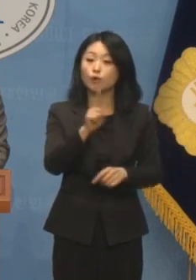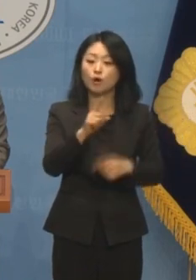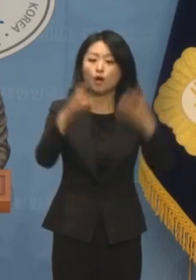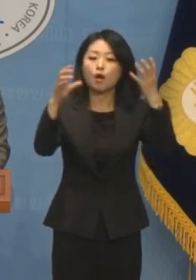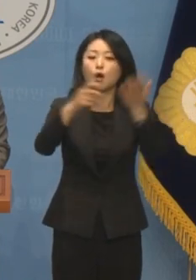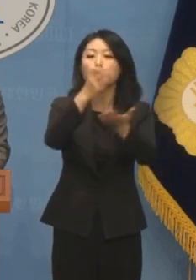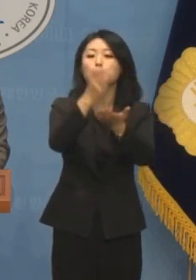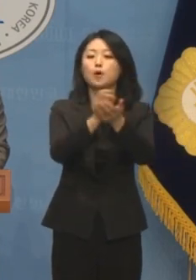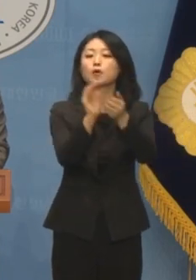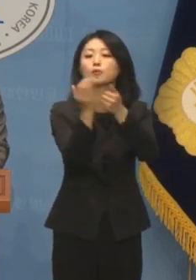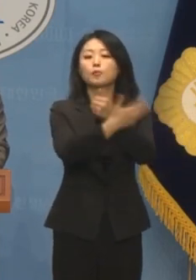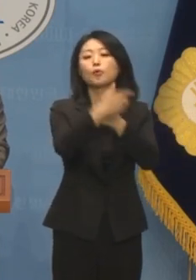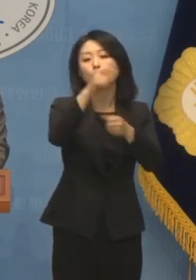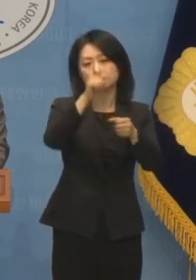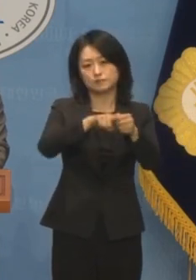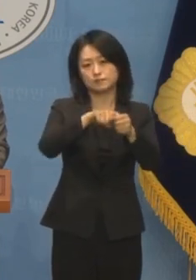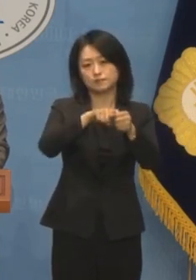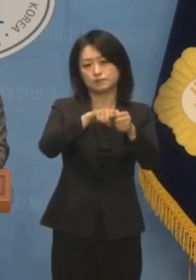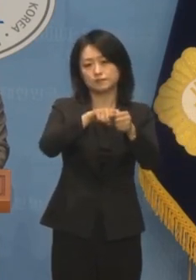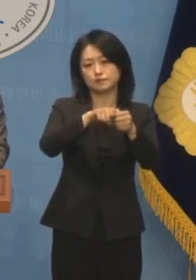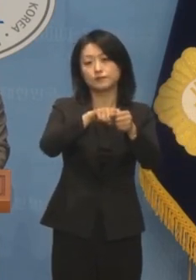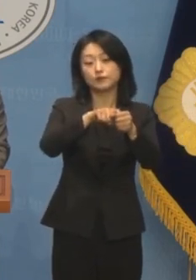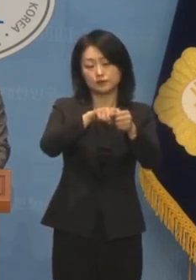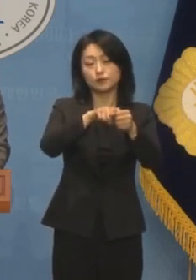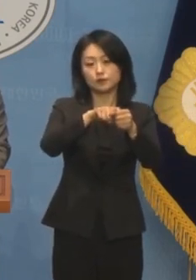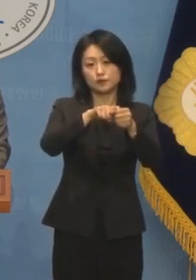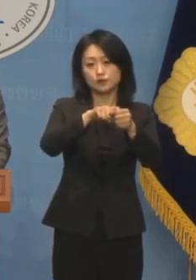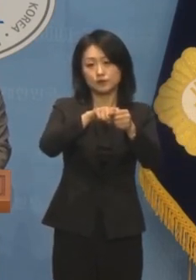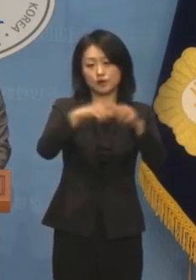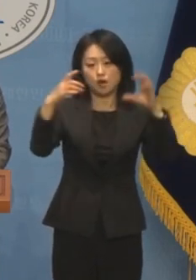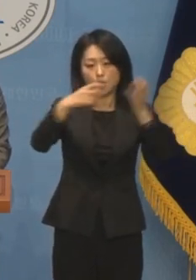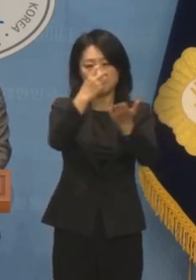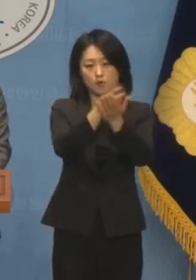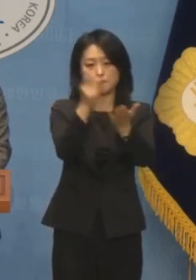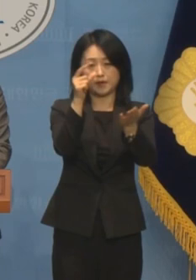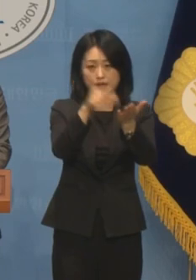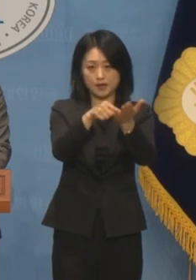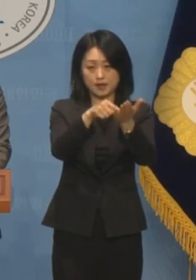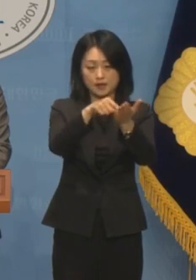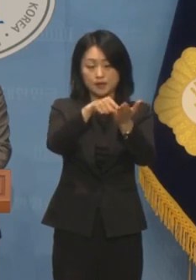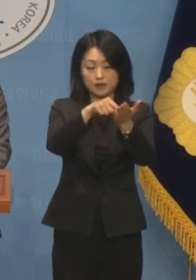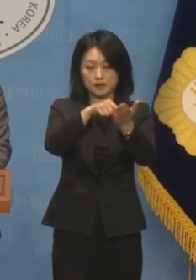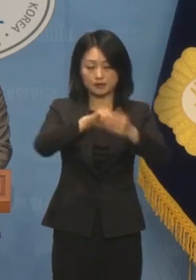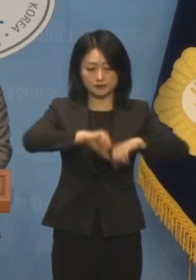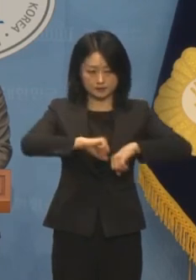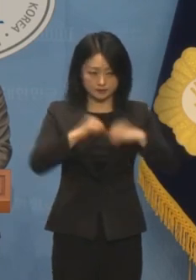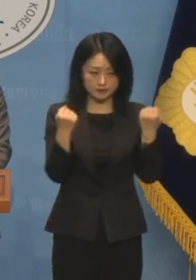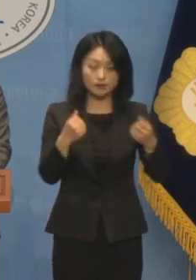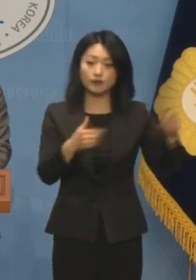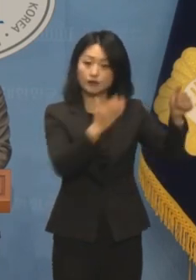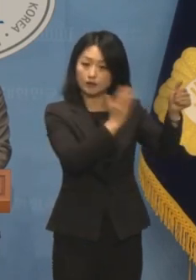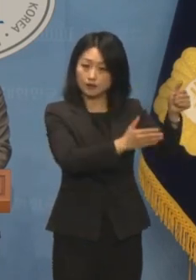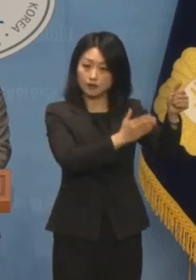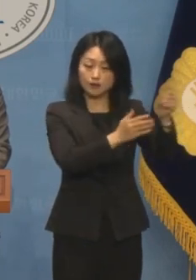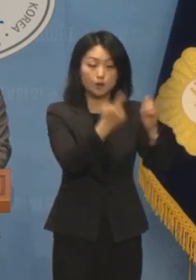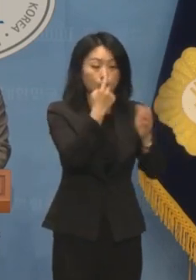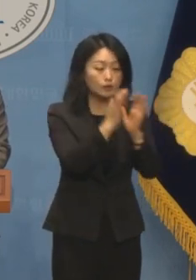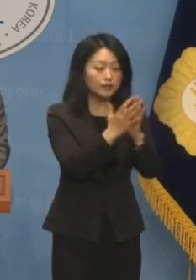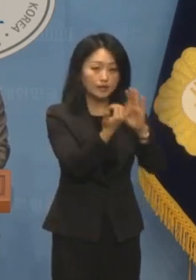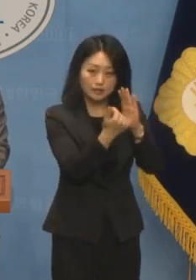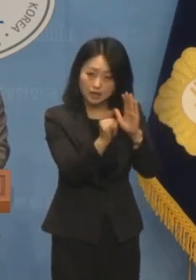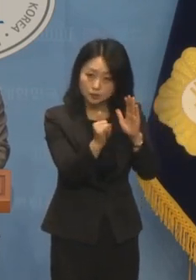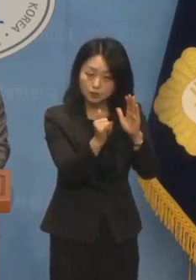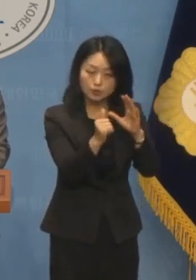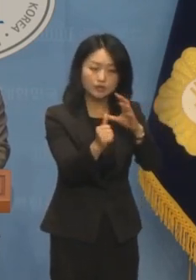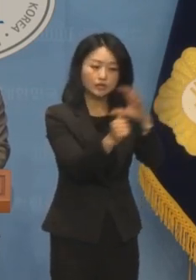헌법 수호를 위한 헌법적 장치로서 행사되어야 합니다. 가족이나 측근 수호를 위한